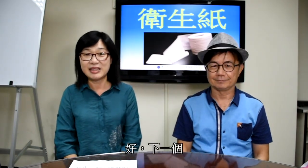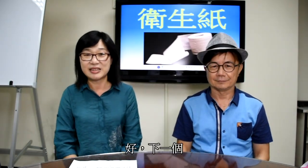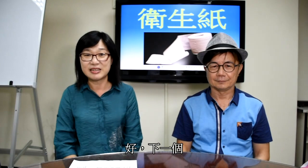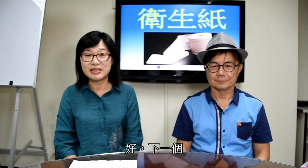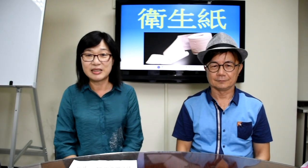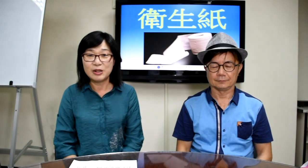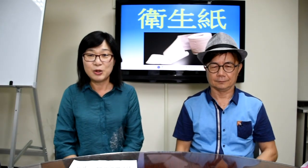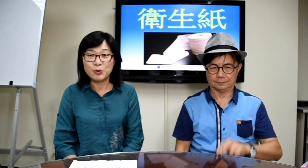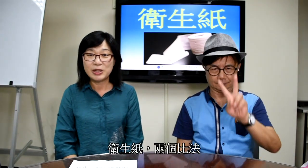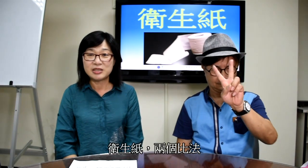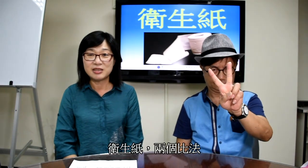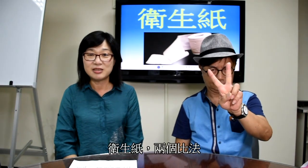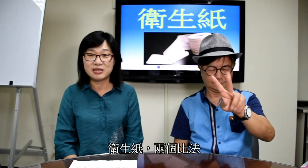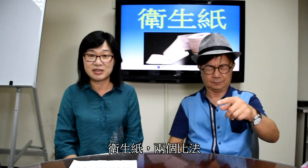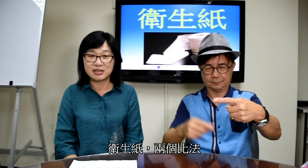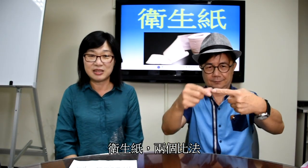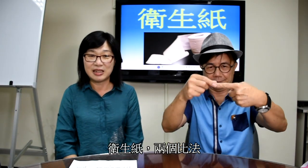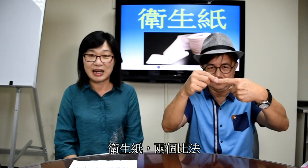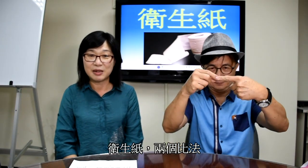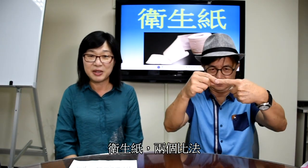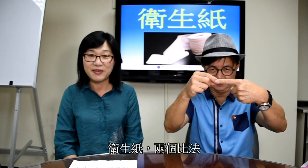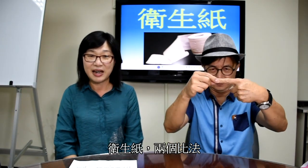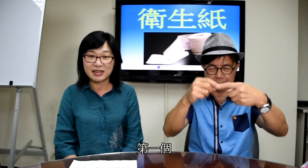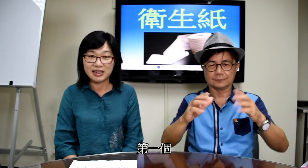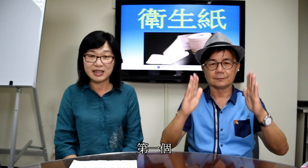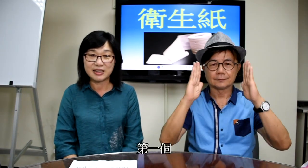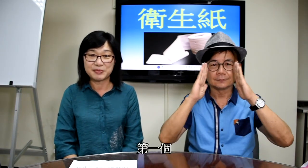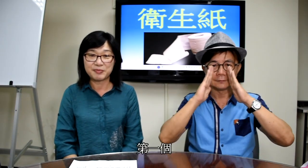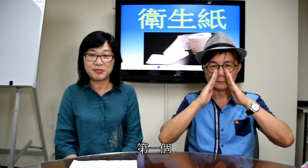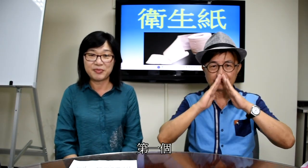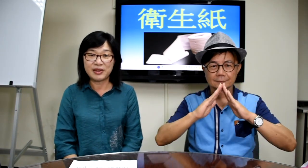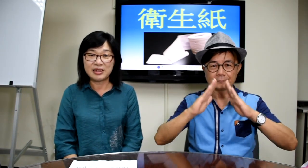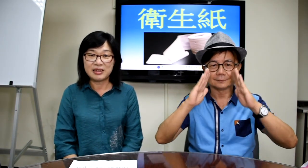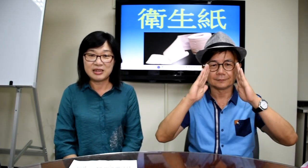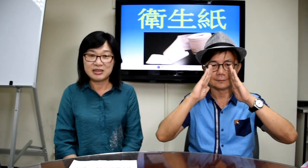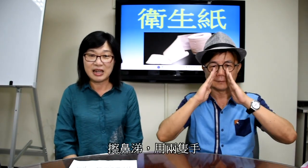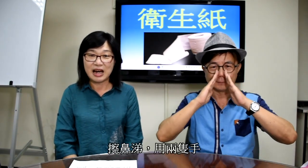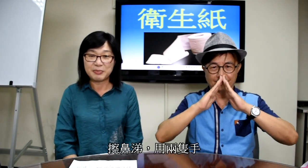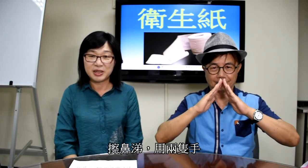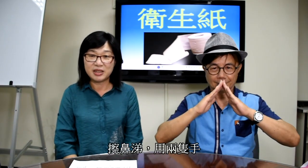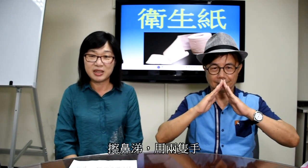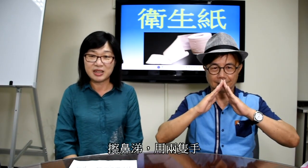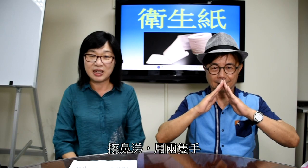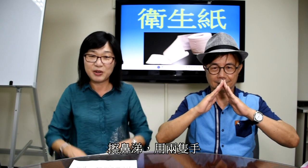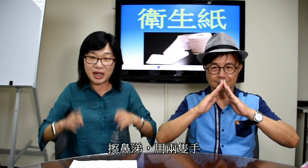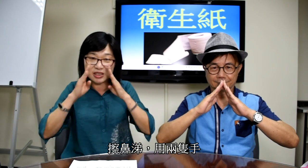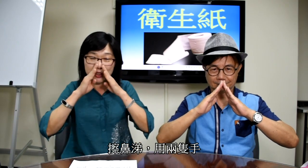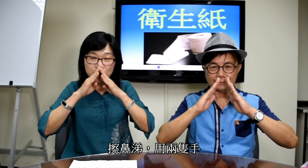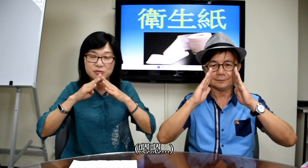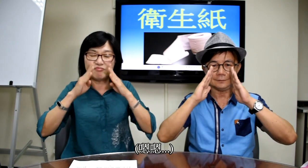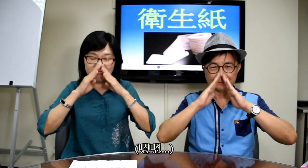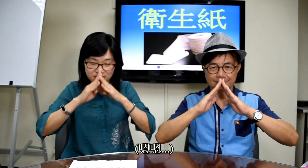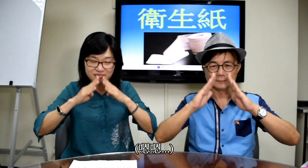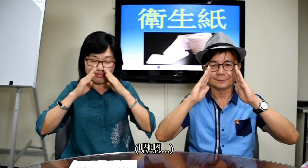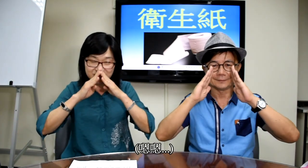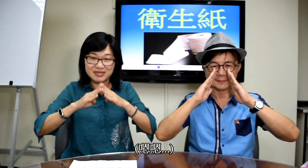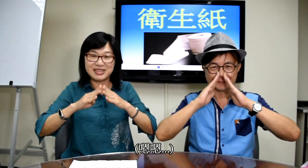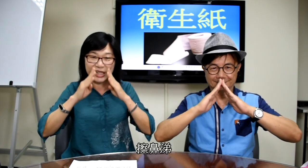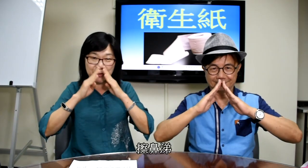个卫生纸，两个笔法，第一个擦鼻涕，用两只手，擦鼻